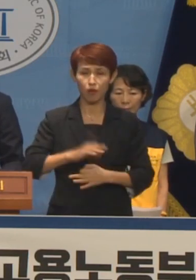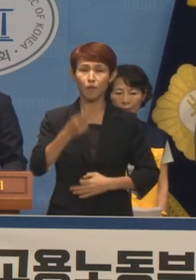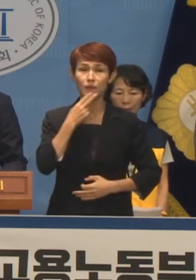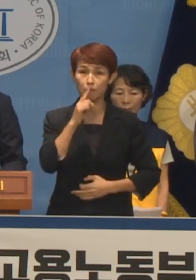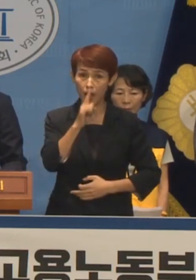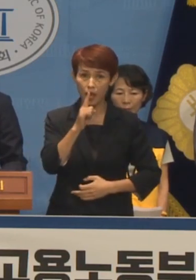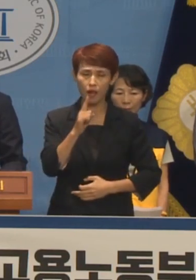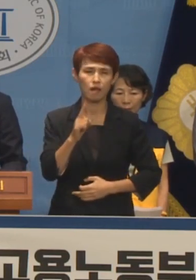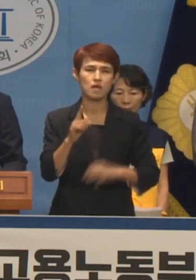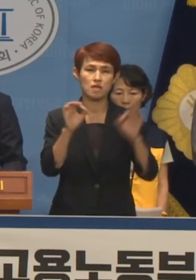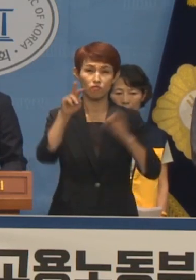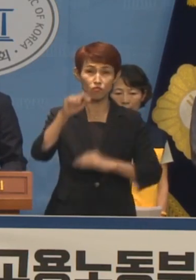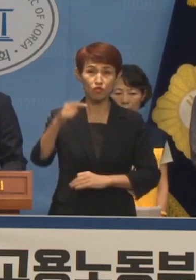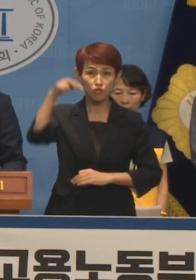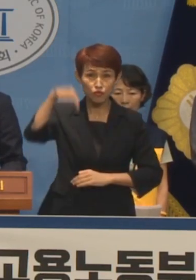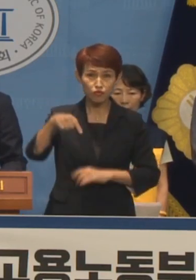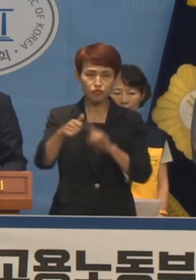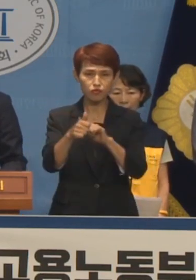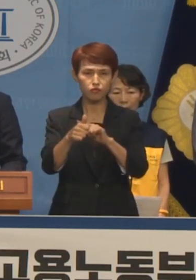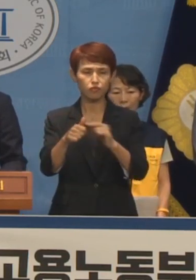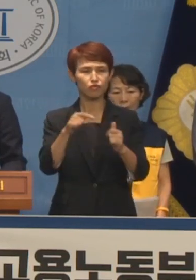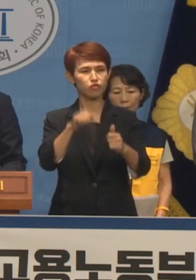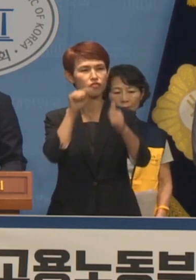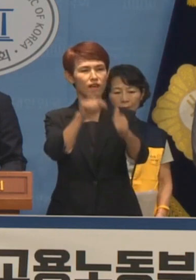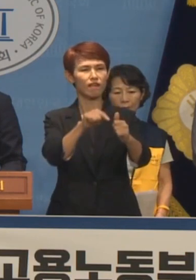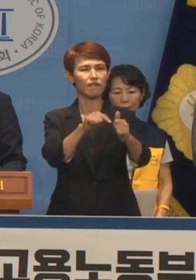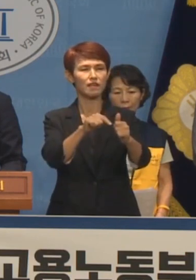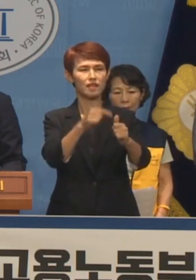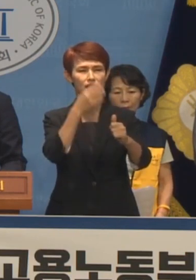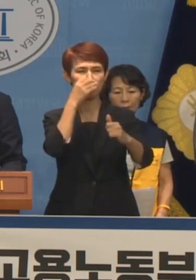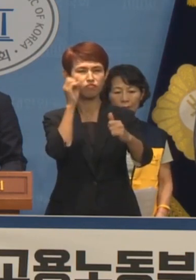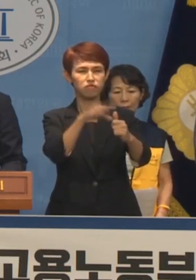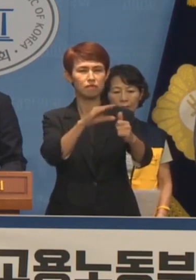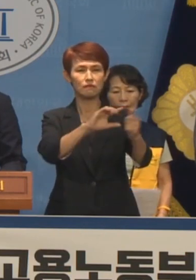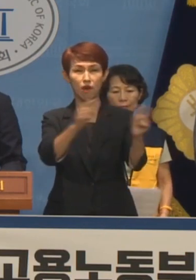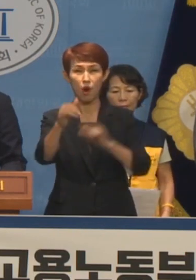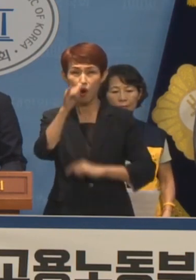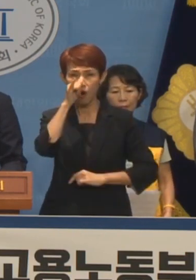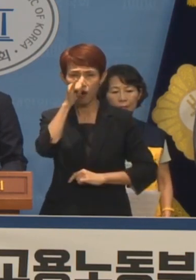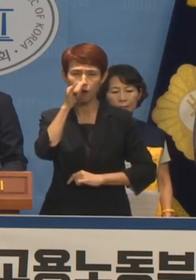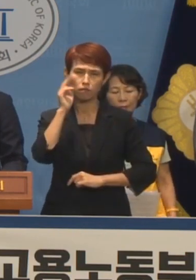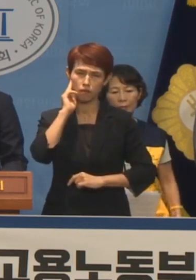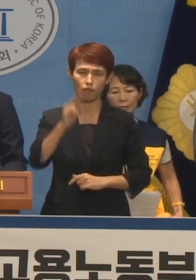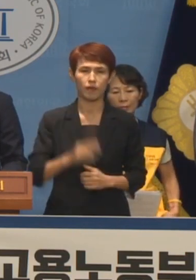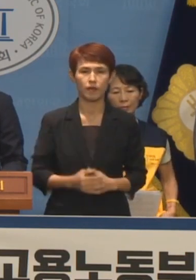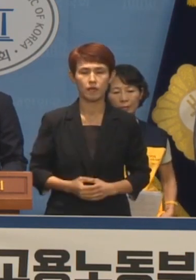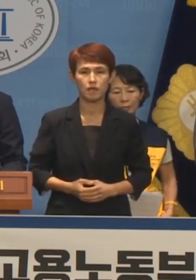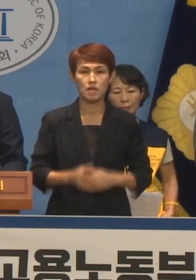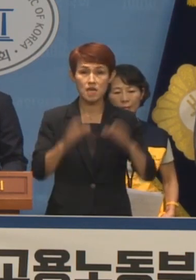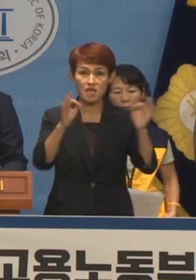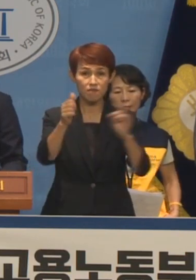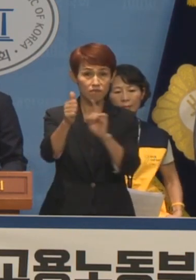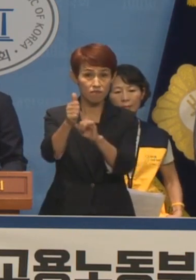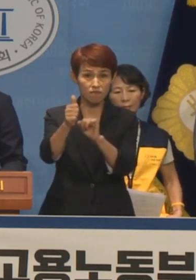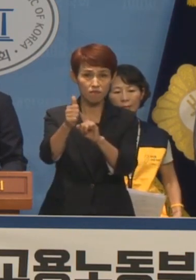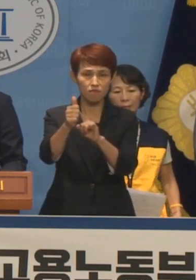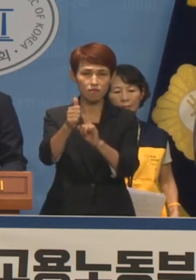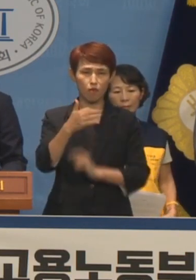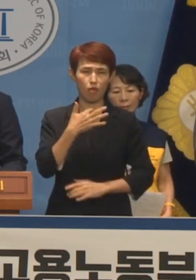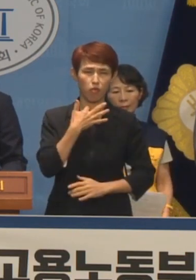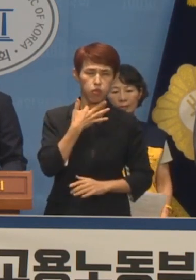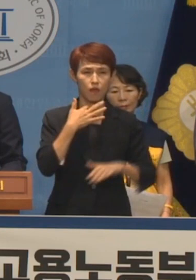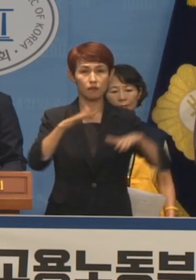행동은 대상이 있다는 점에서 다른 의미로 매우 심각한 사안입니다. 김문수 후보자가 혐오와